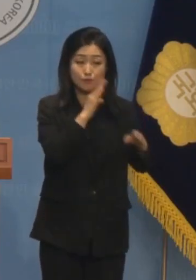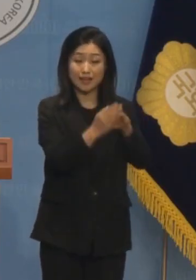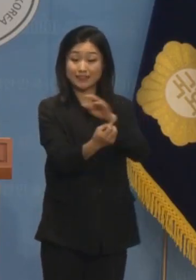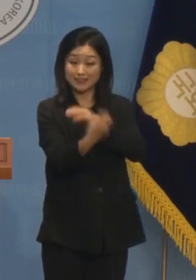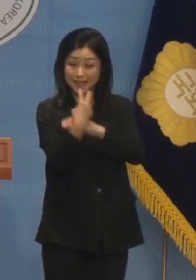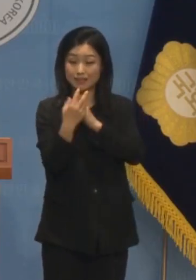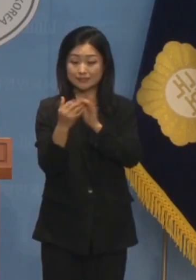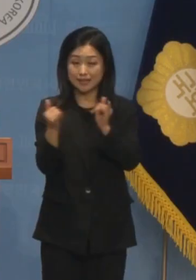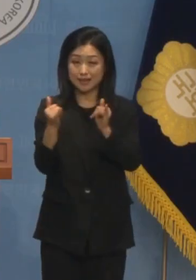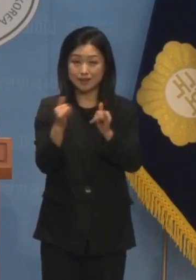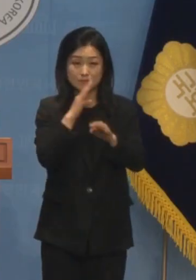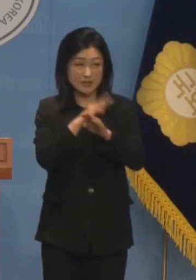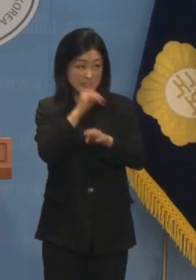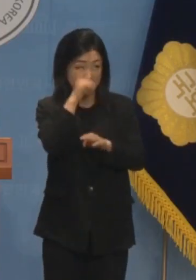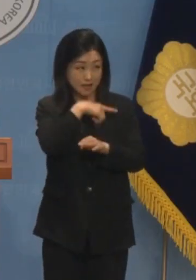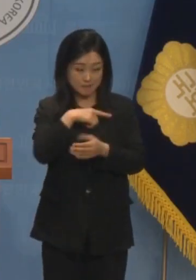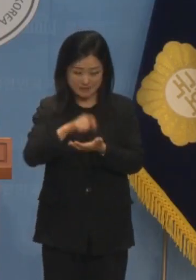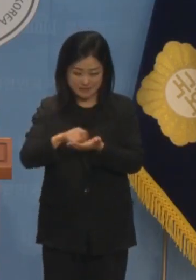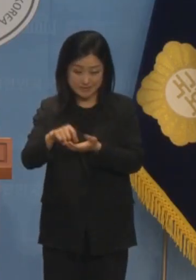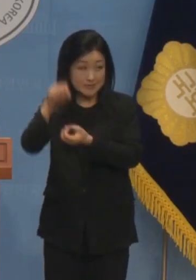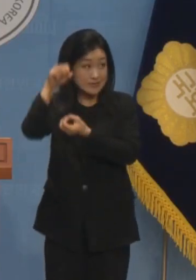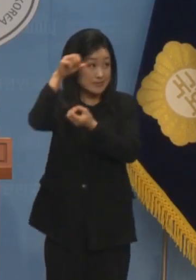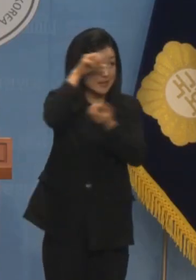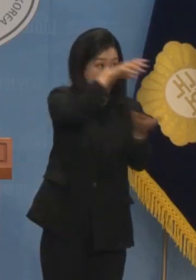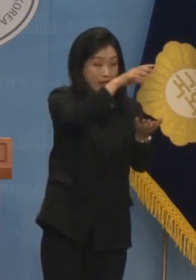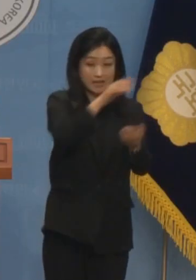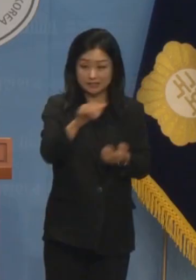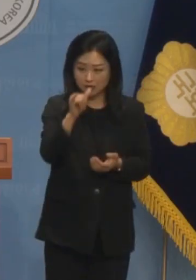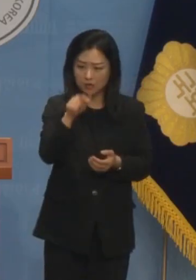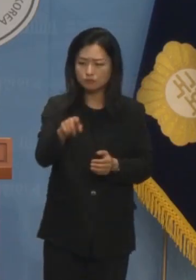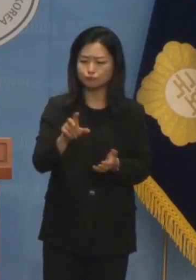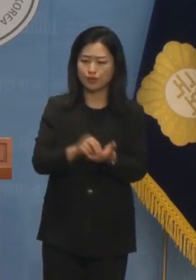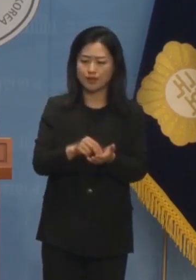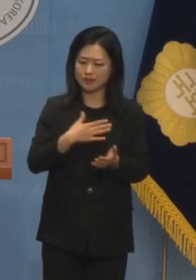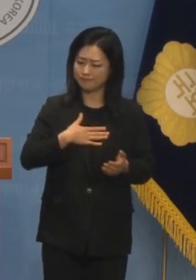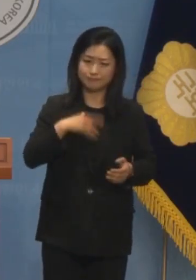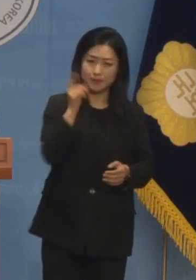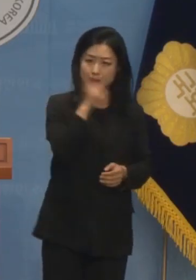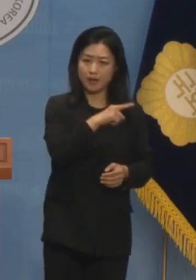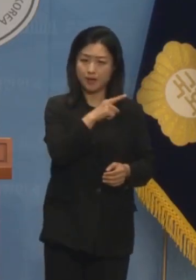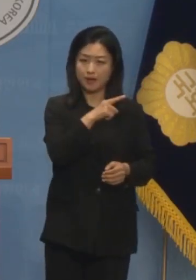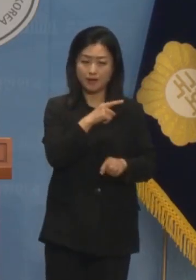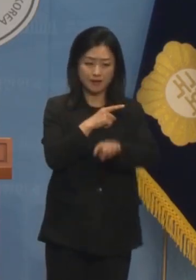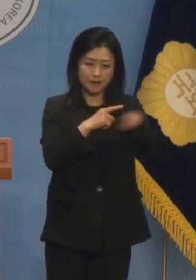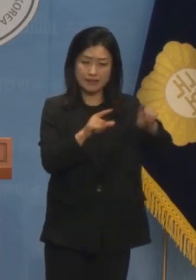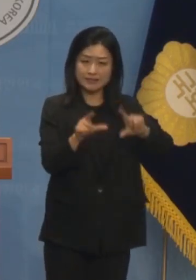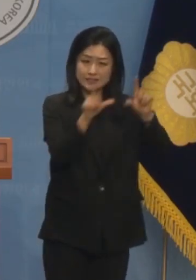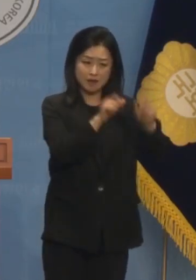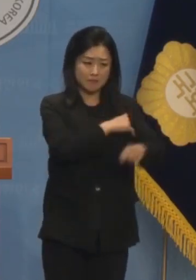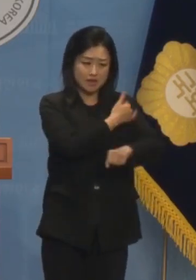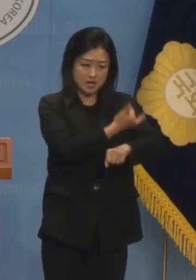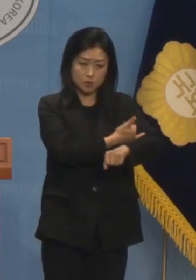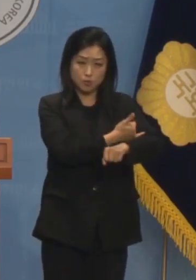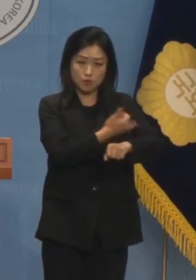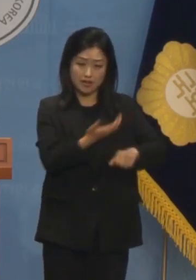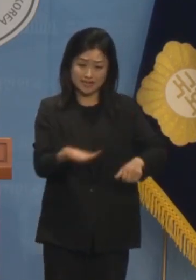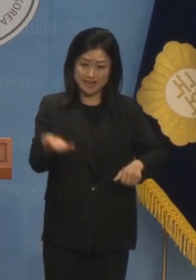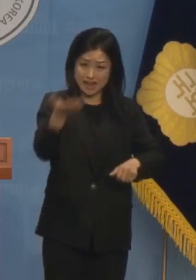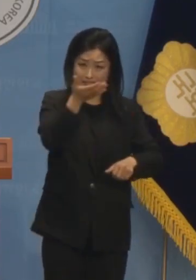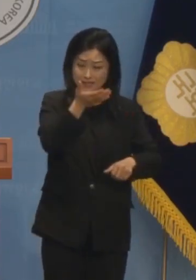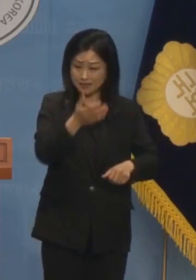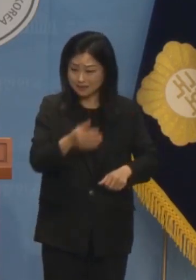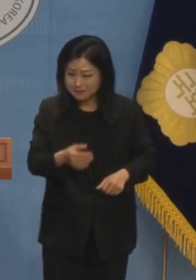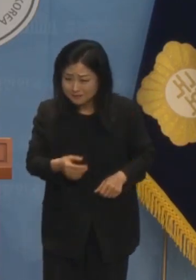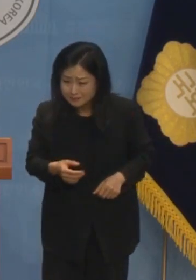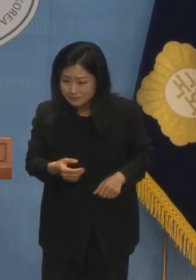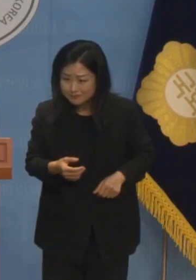단체가 대북 전단 살포를 문제 삼고 있습니다. 대북 전단이 북한 주민들의 삶과 인권 향상에 도움이 되는지